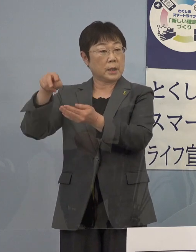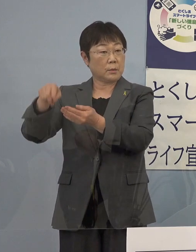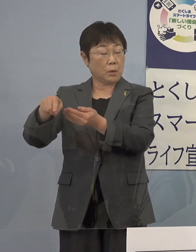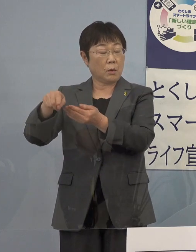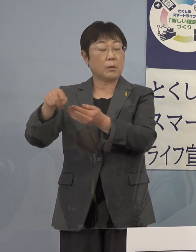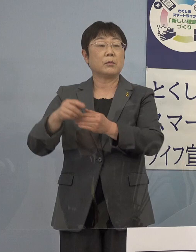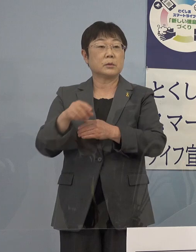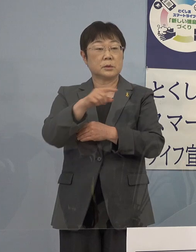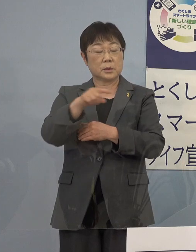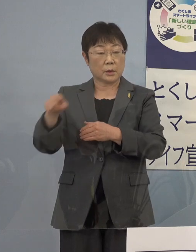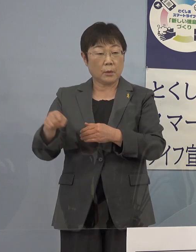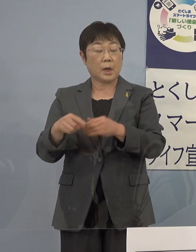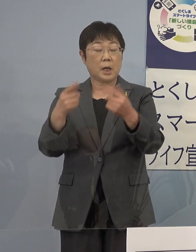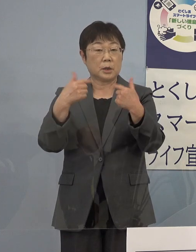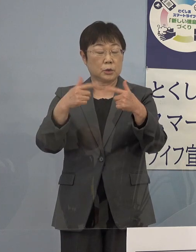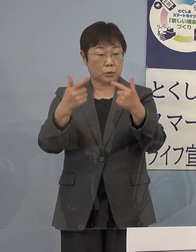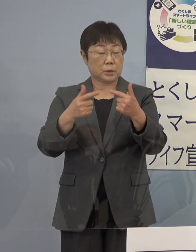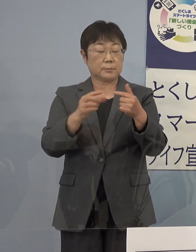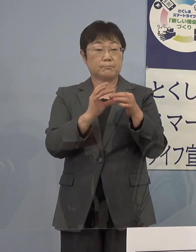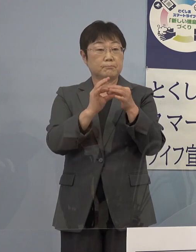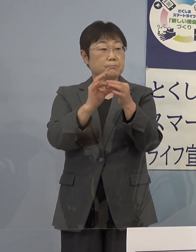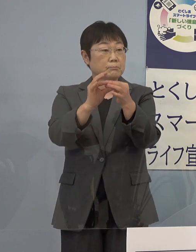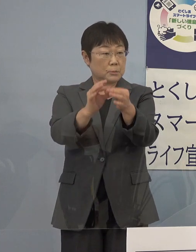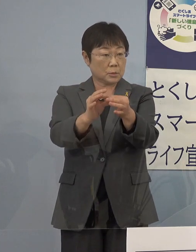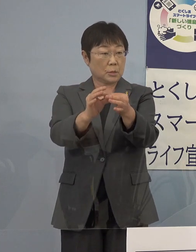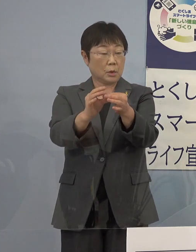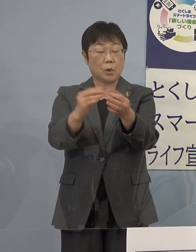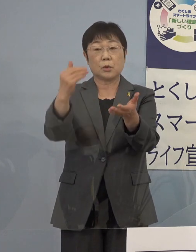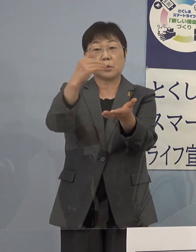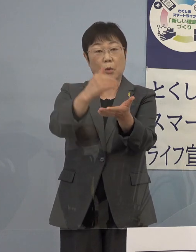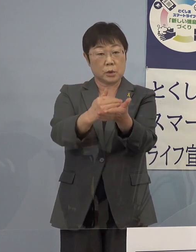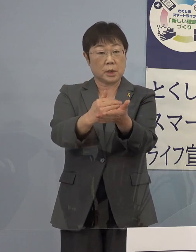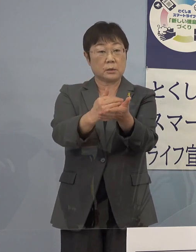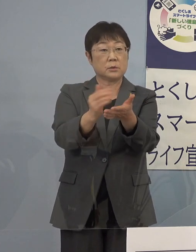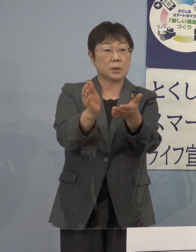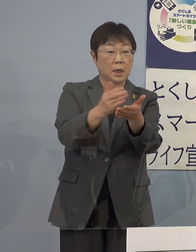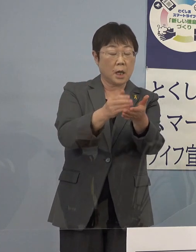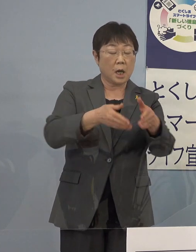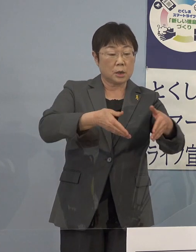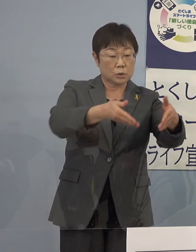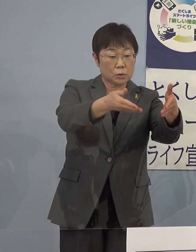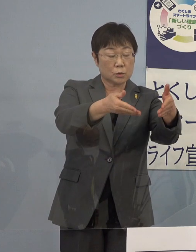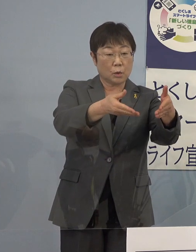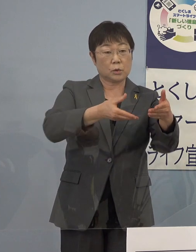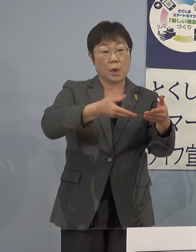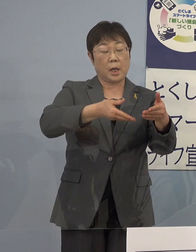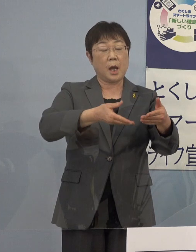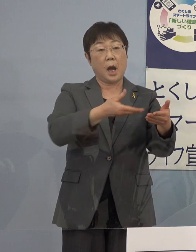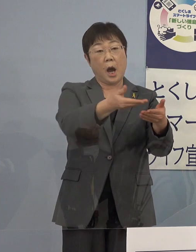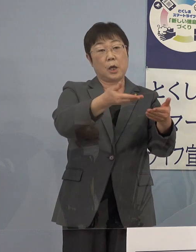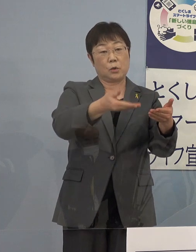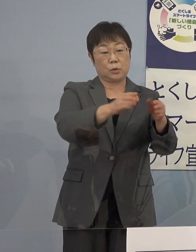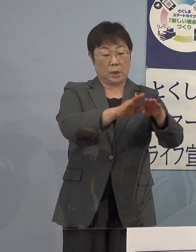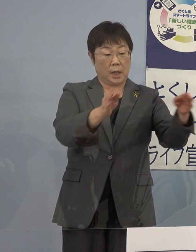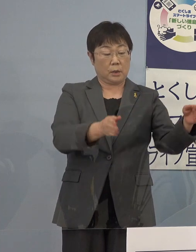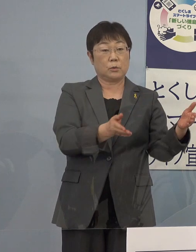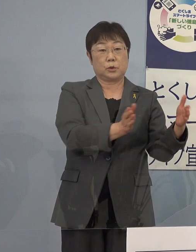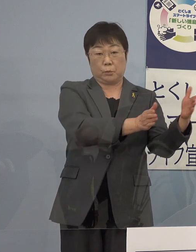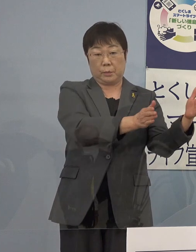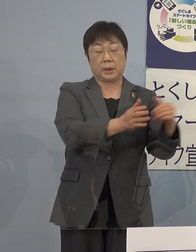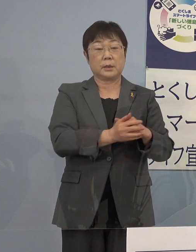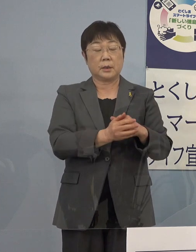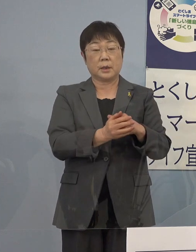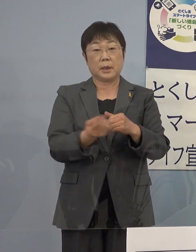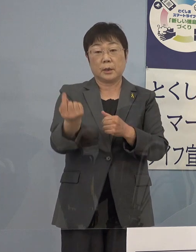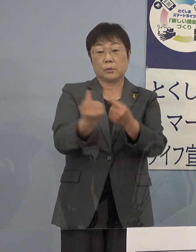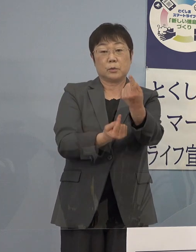港におきましては、終日到着ゲートから通路に配布台を設置をして、到